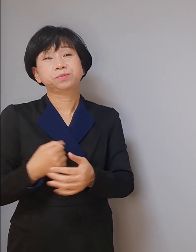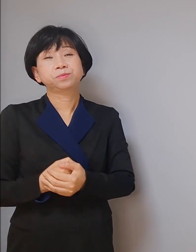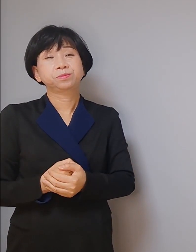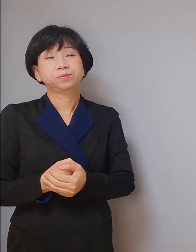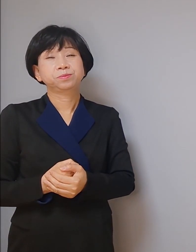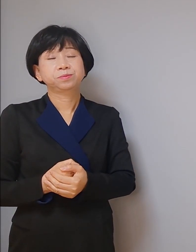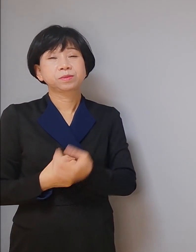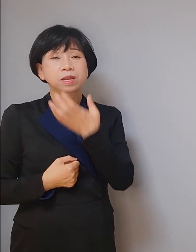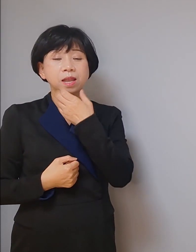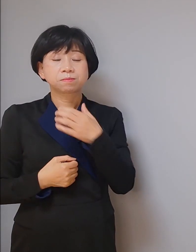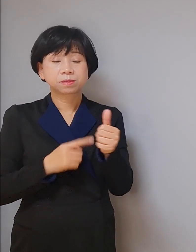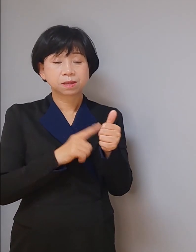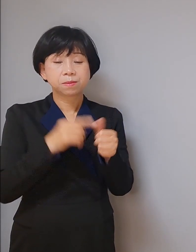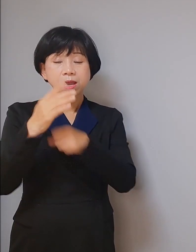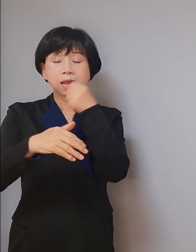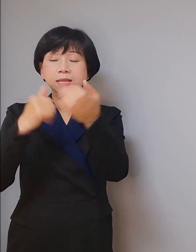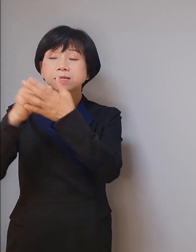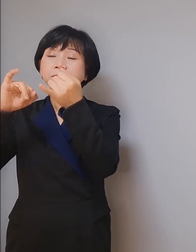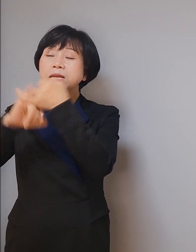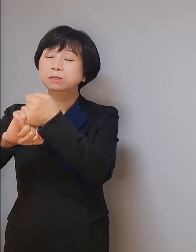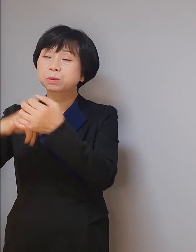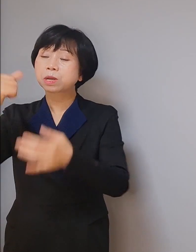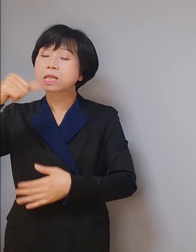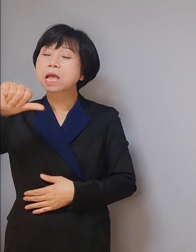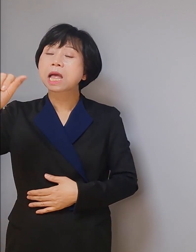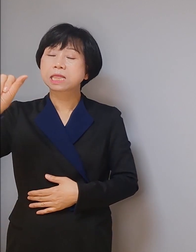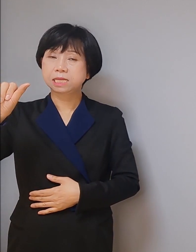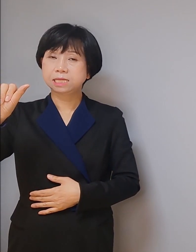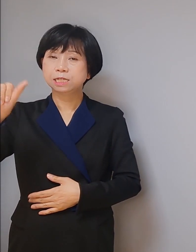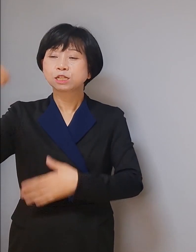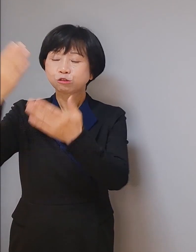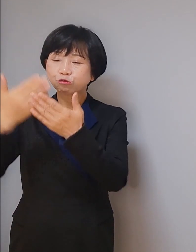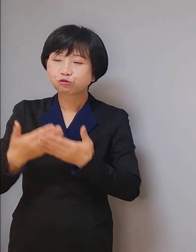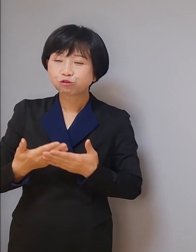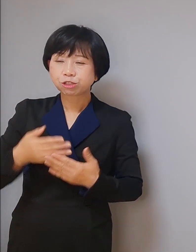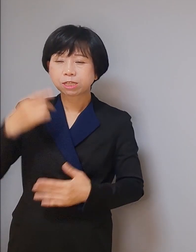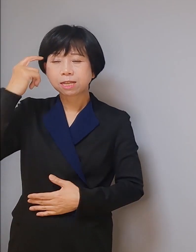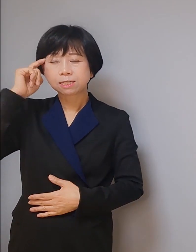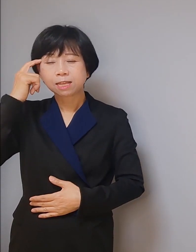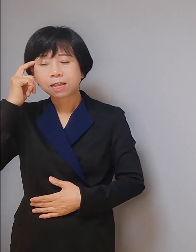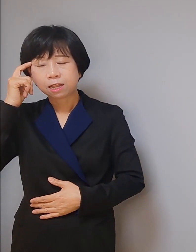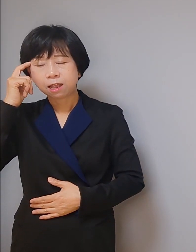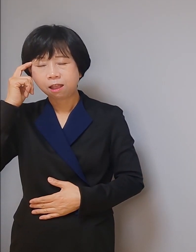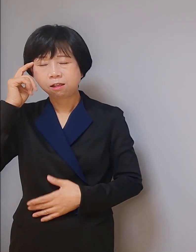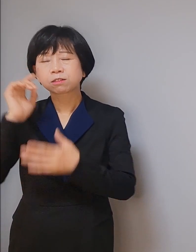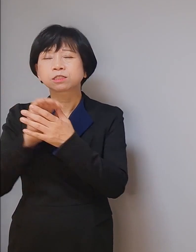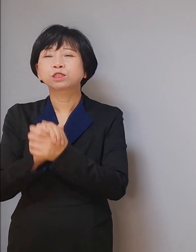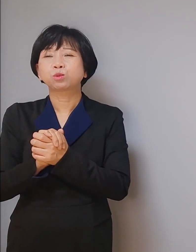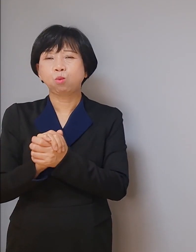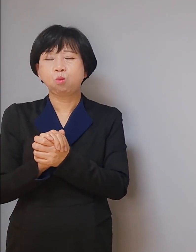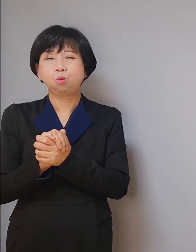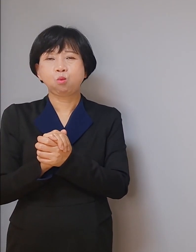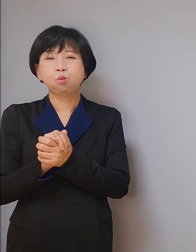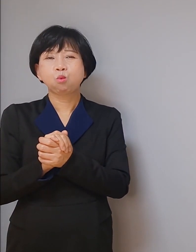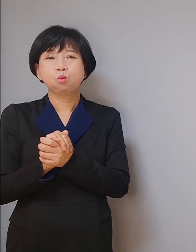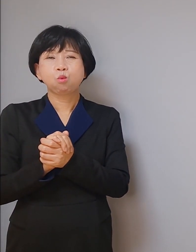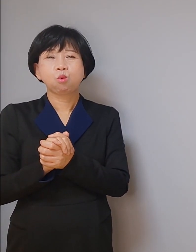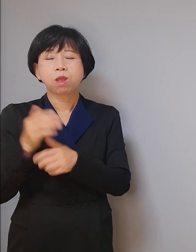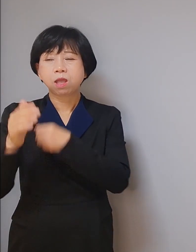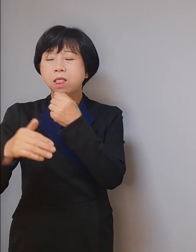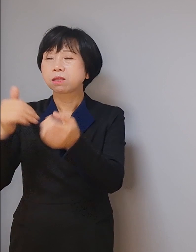즈음 아브라함은 하나님이 약속하신 아들을 이제 상속자로 주시려나 보다 생각한 것 같습니다. 그래서 이렇게